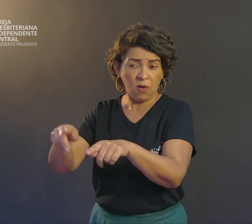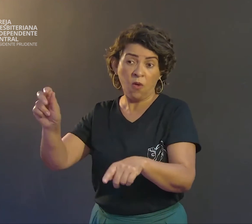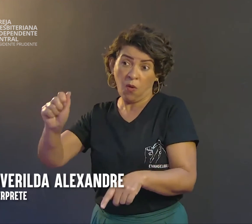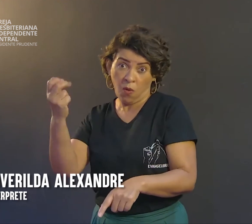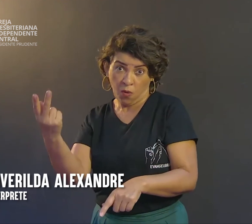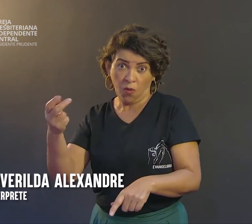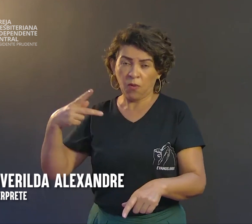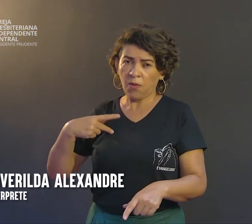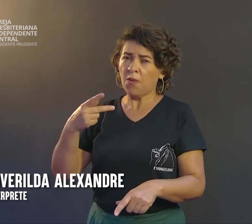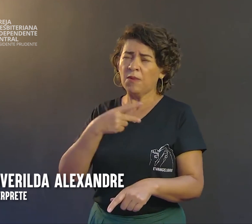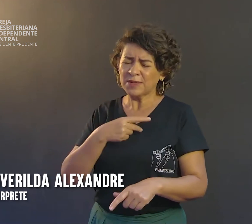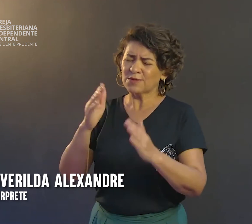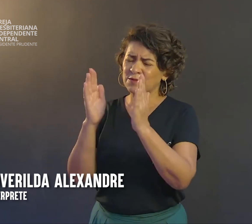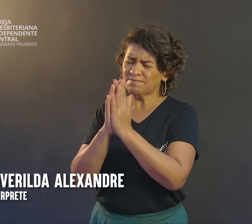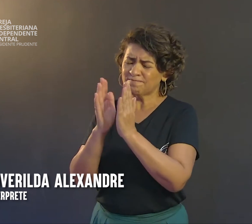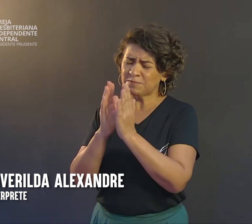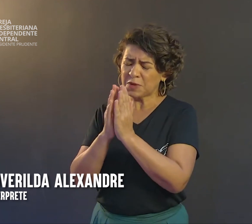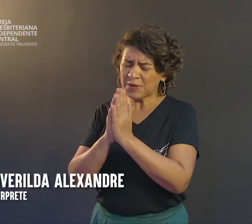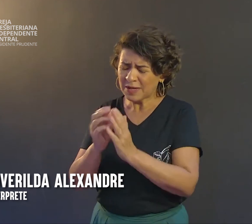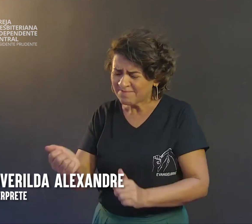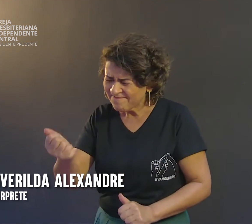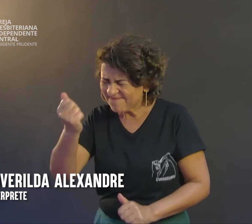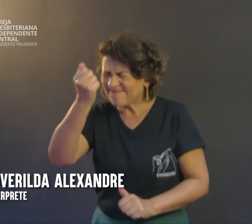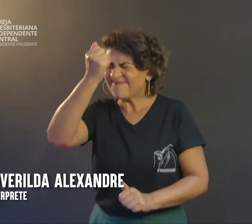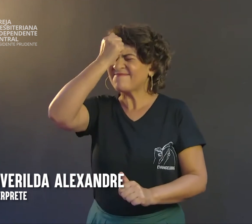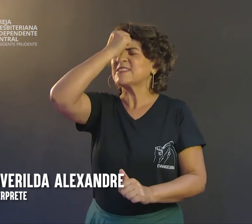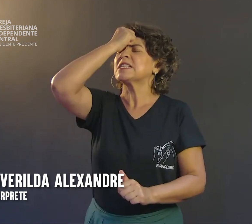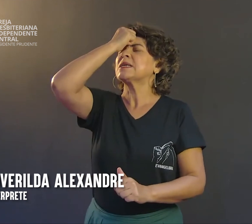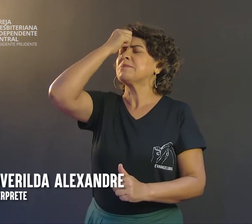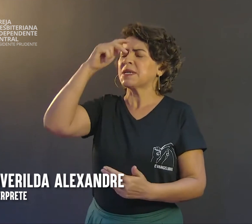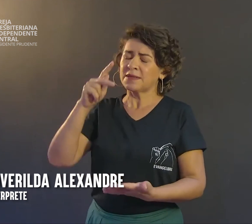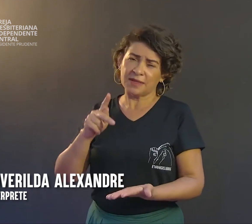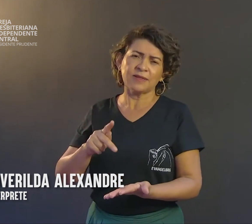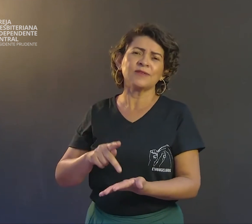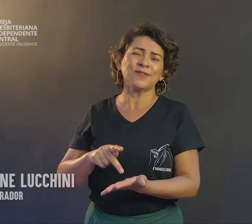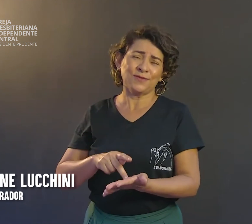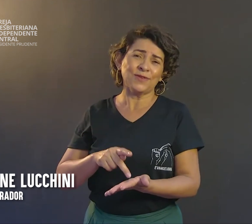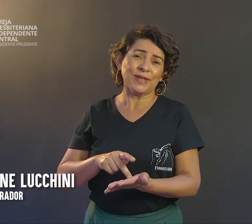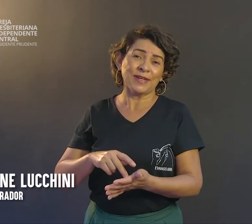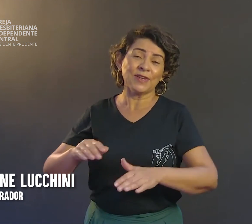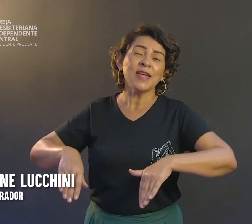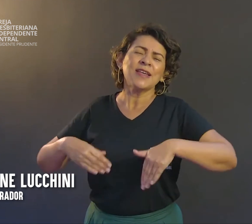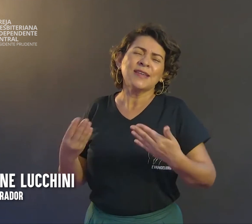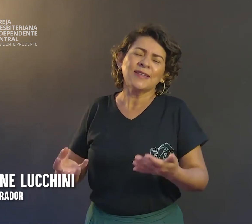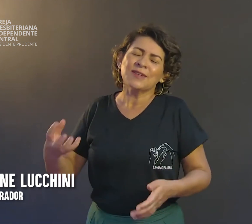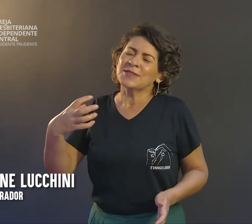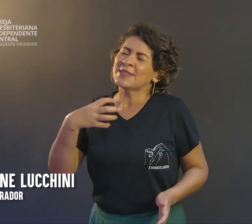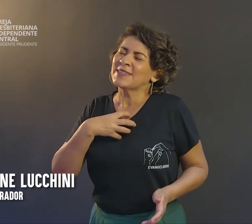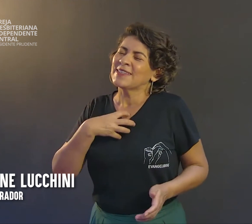com arrependimento sincero, com certeza experimentará a cura que só Deus pode